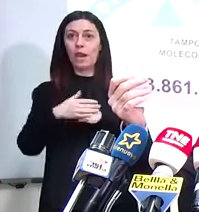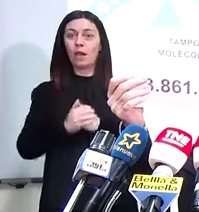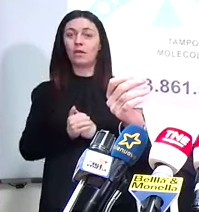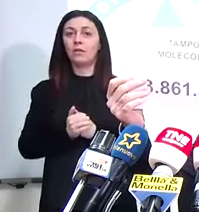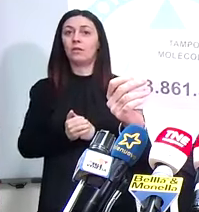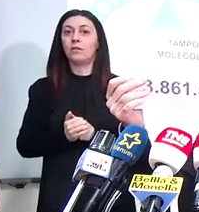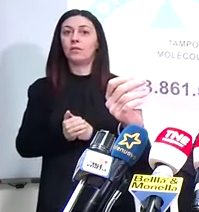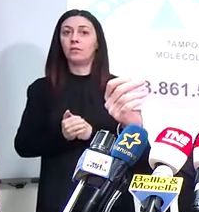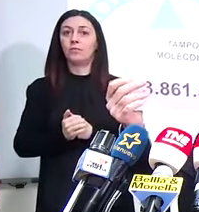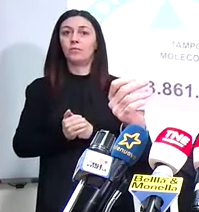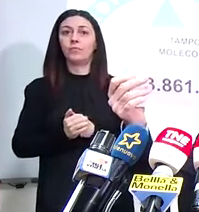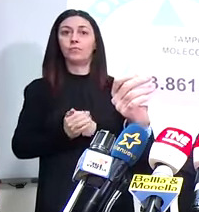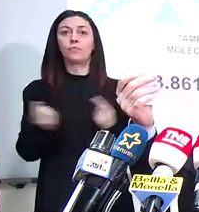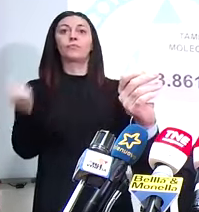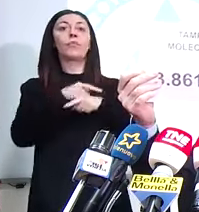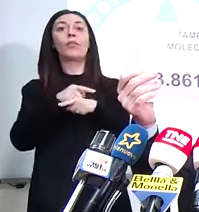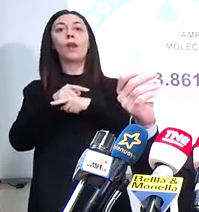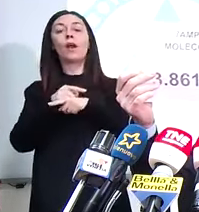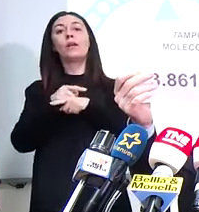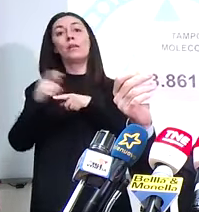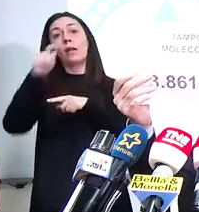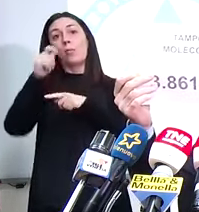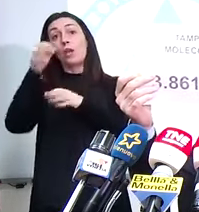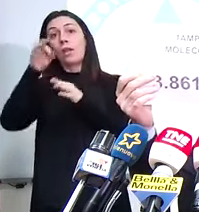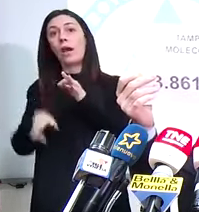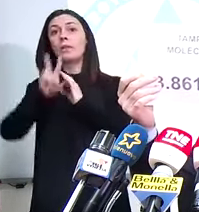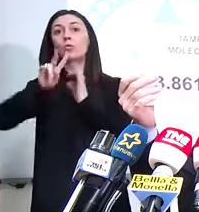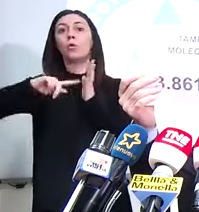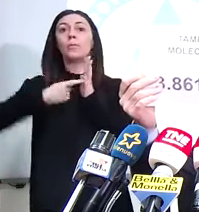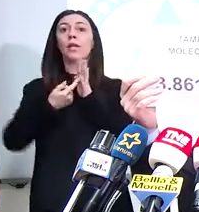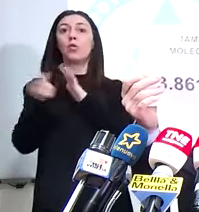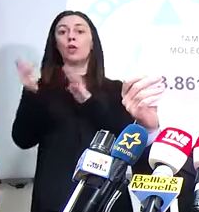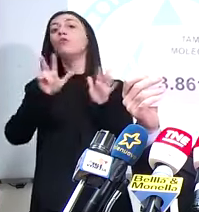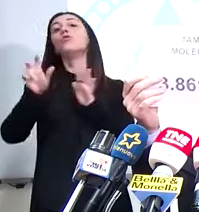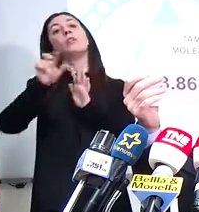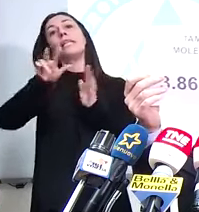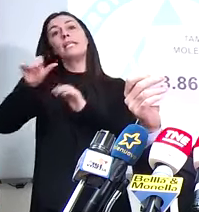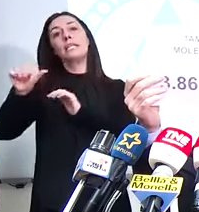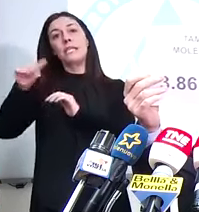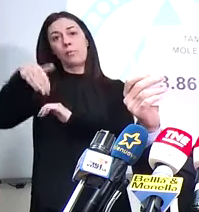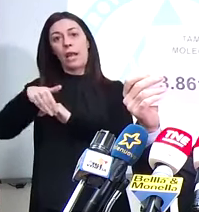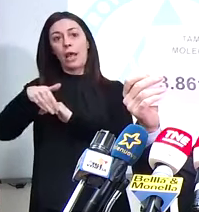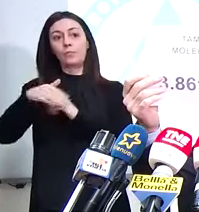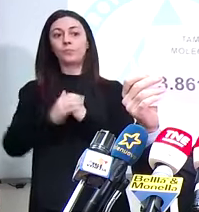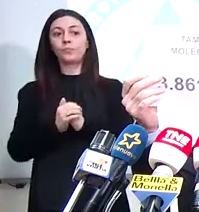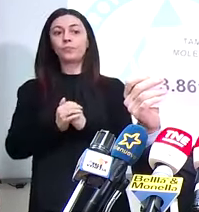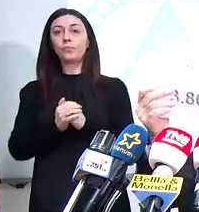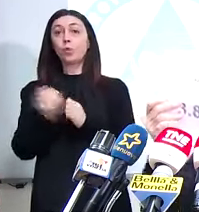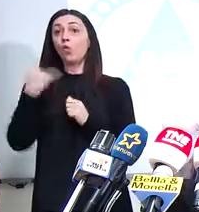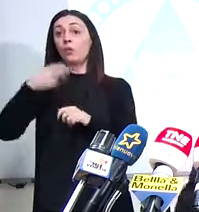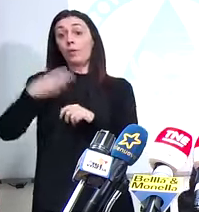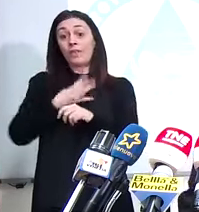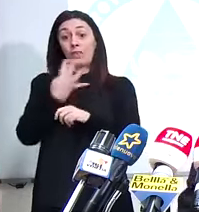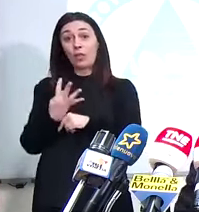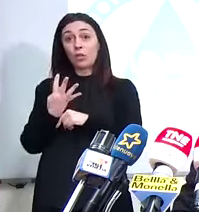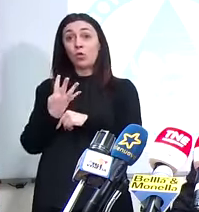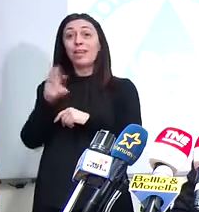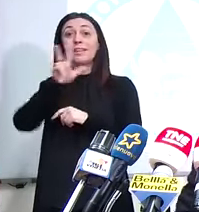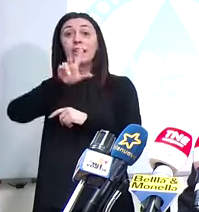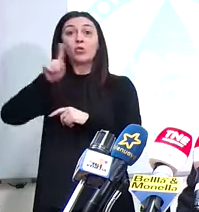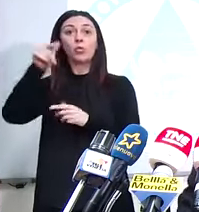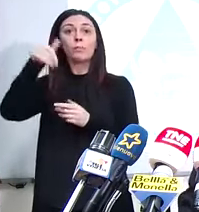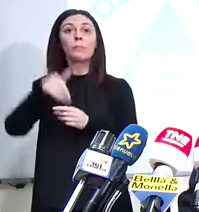e i rapidi 2.836.000 nelle ultime 24 ore almeno 131